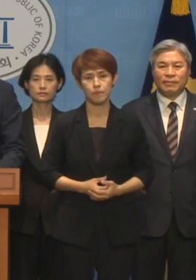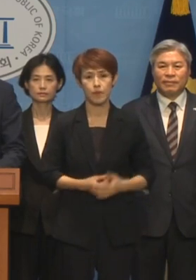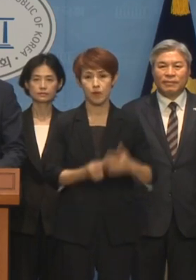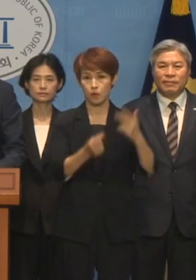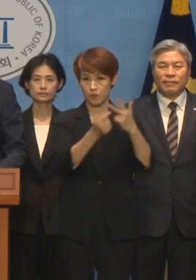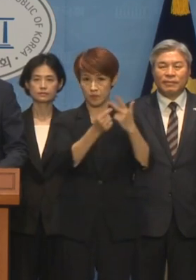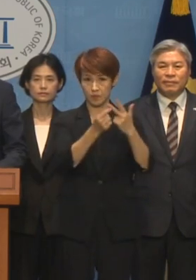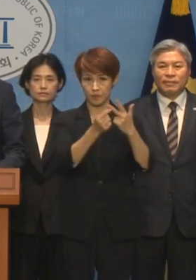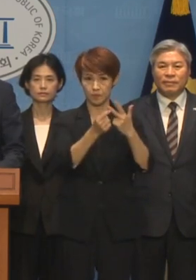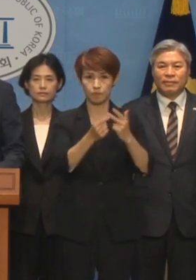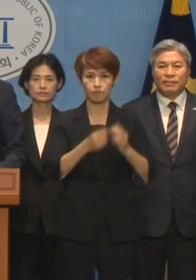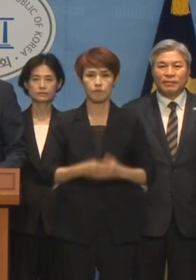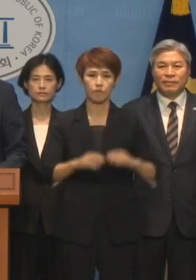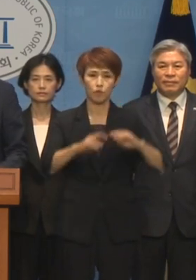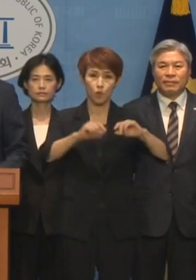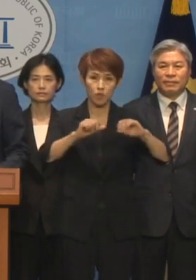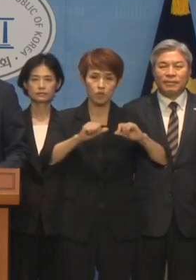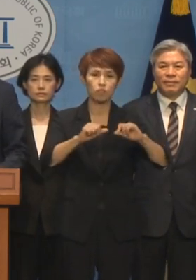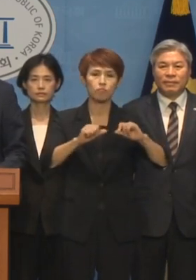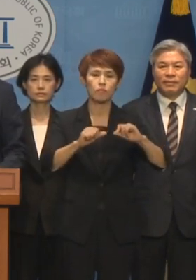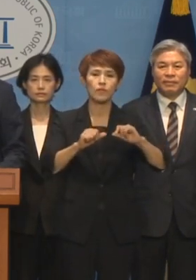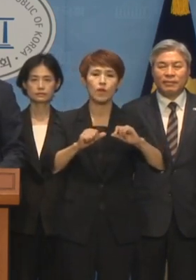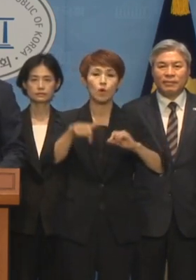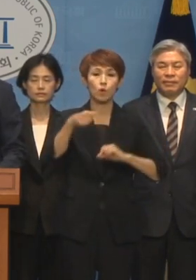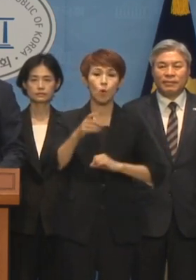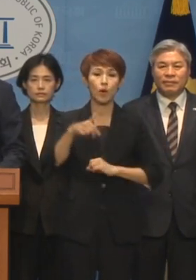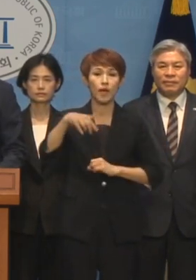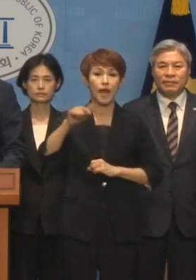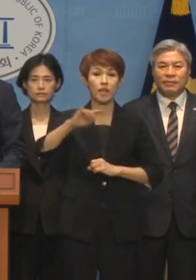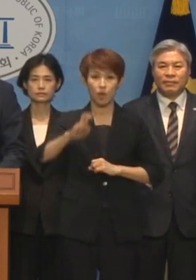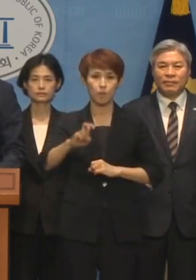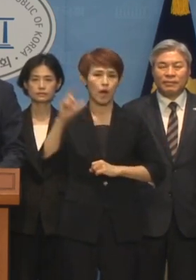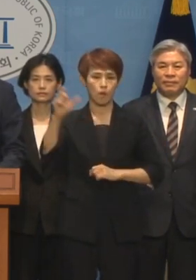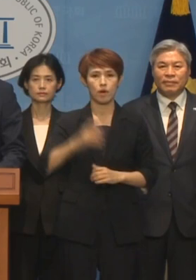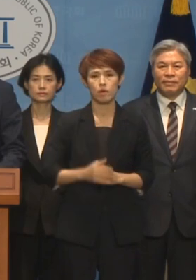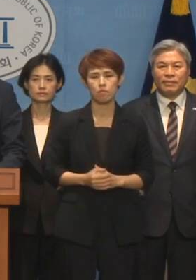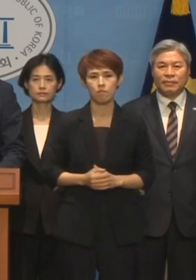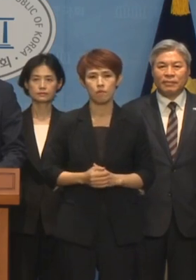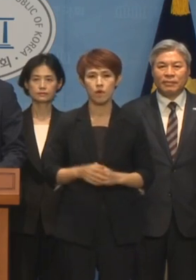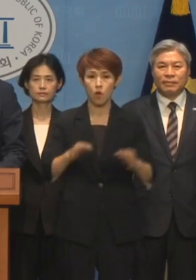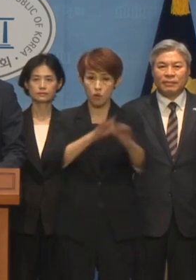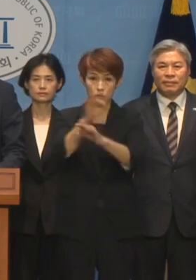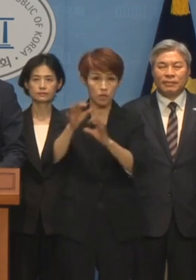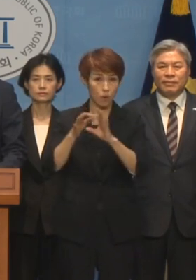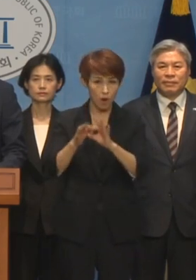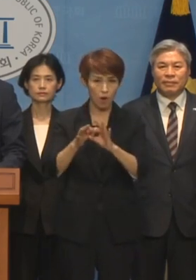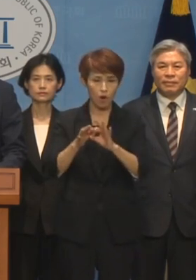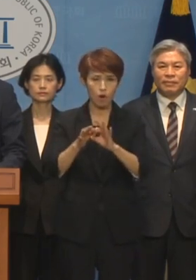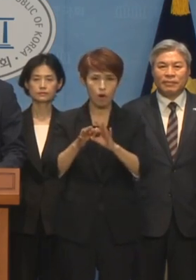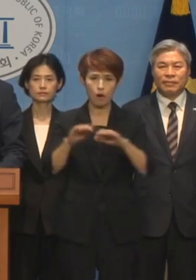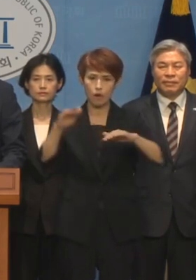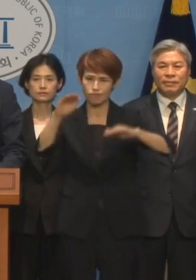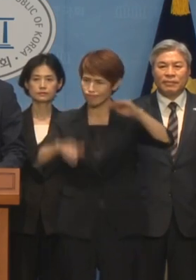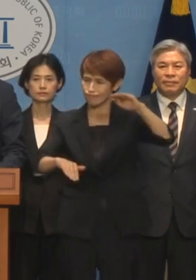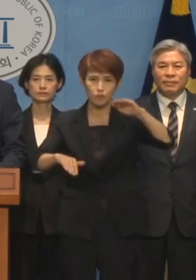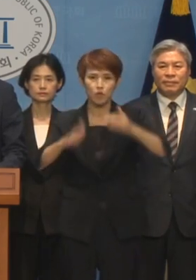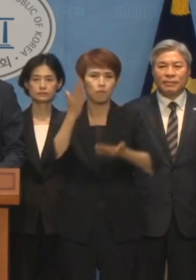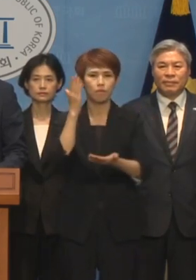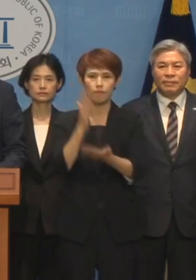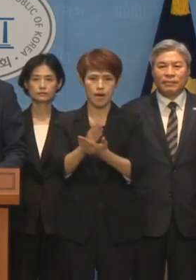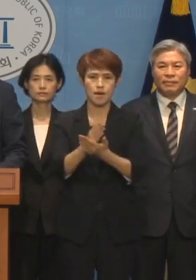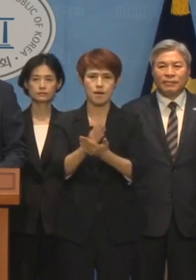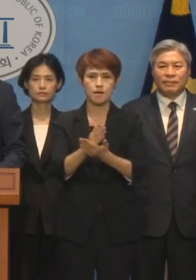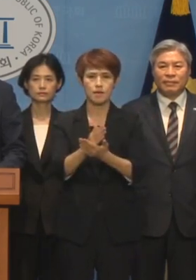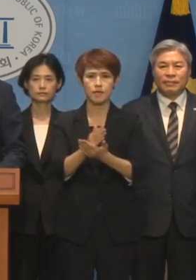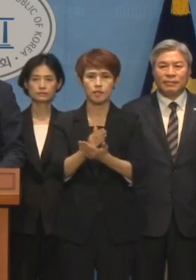번째, 토지 공개념을 강화합니다. 경제 질서와 관련해 불평등과 불공정을